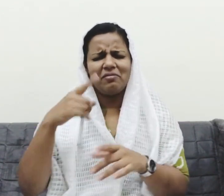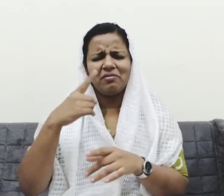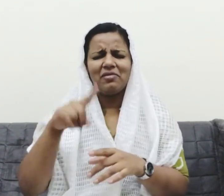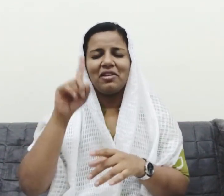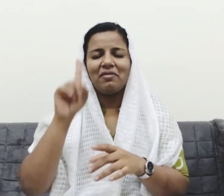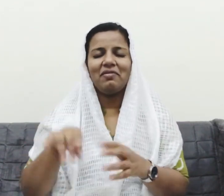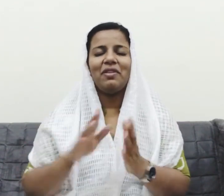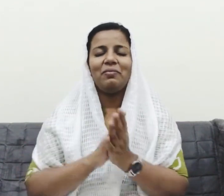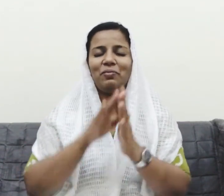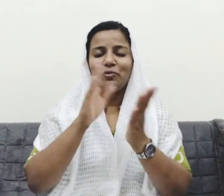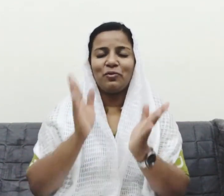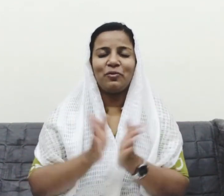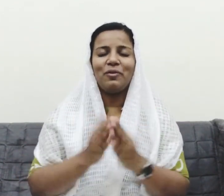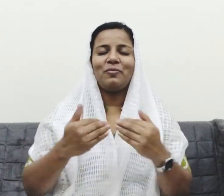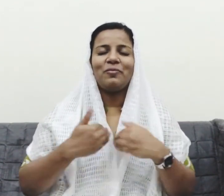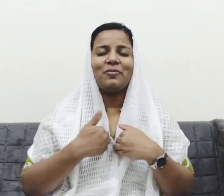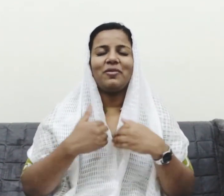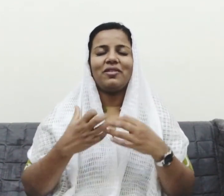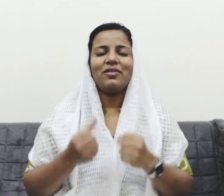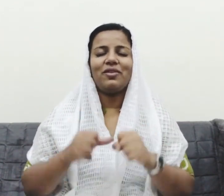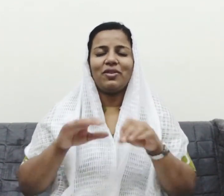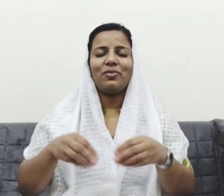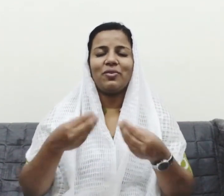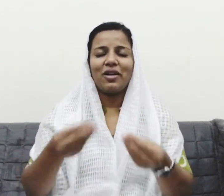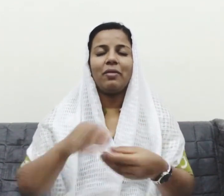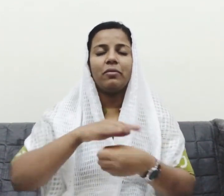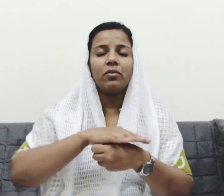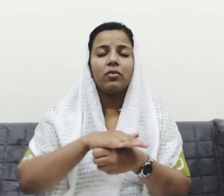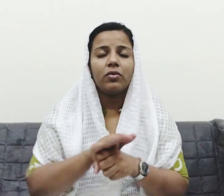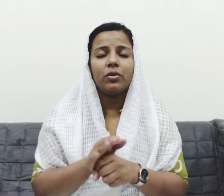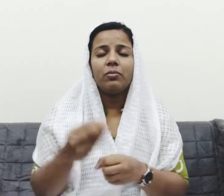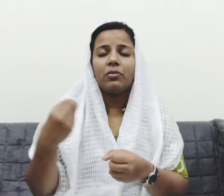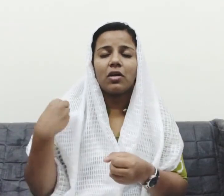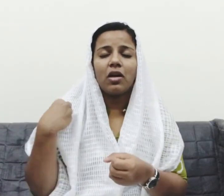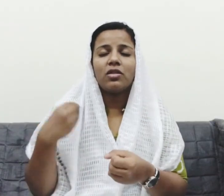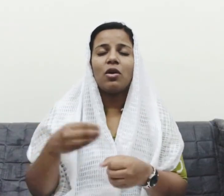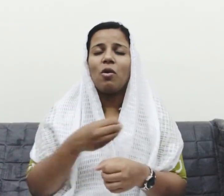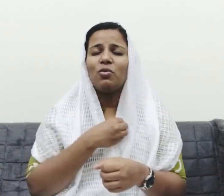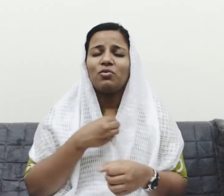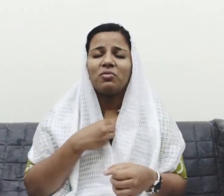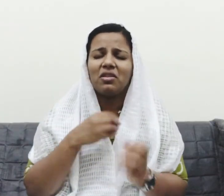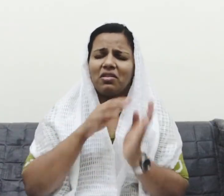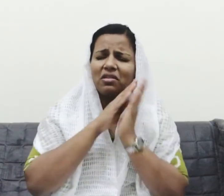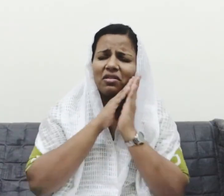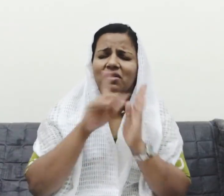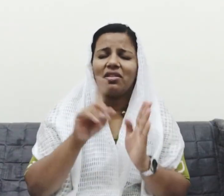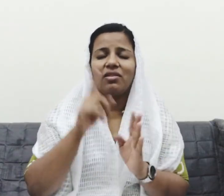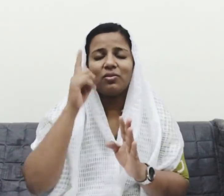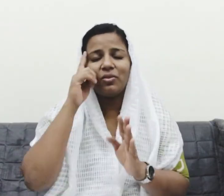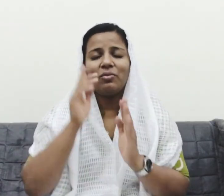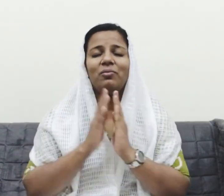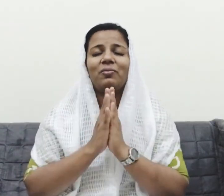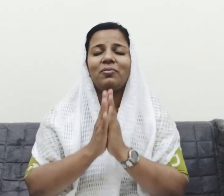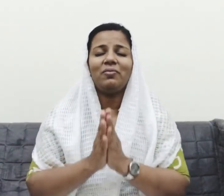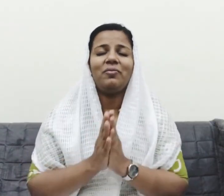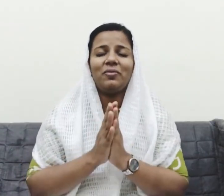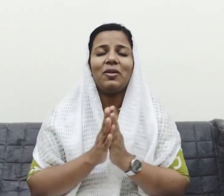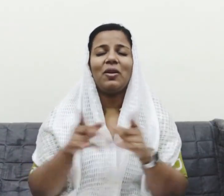തീരട്ടെ, പൂർണ്ണ സൗഖ്യമാകട്ടെ. അതുപോലെ കർത്താവെ, ഇന്ന് പ്രഭാതി COVID-19 ഭാരപ്പെട്ട് ഹോസ്പിറ്റലൈസ്ഡ് ആയിരിക്കുന്നവർക്ക് വേണ്ടി പ്രാർത്ഥിക്കുക. ആമേൻ.